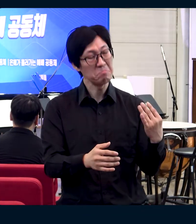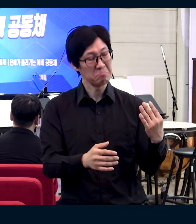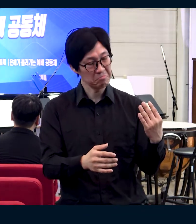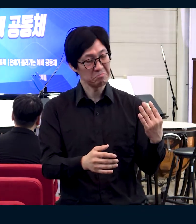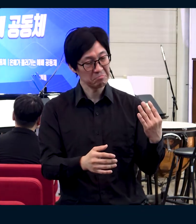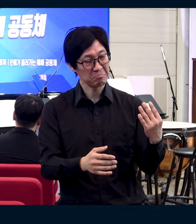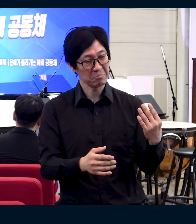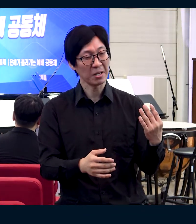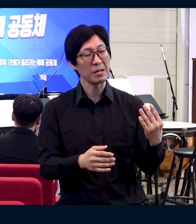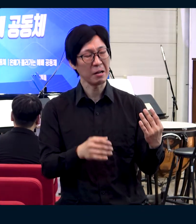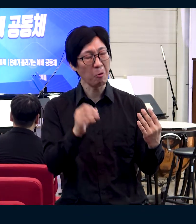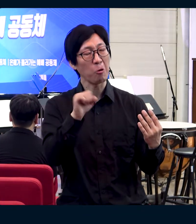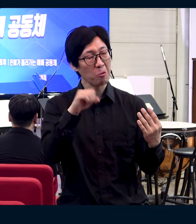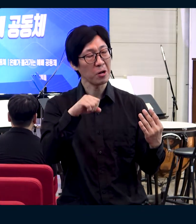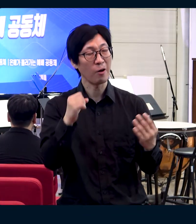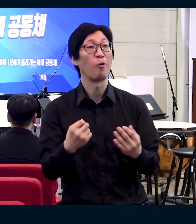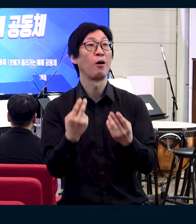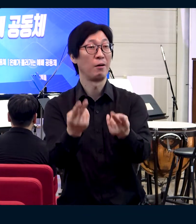다 이래가면서 말이죠.